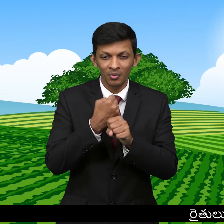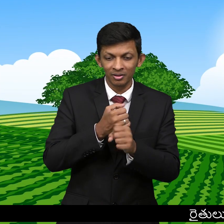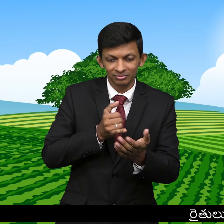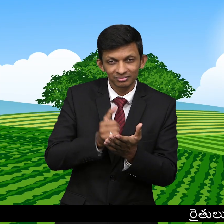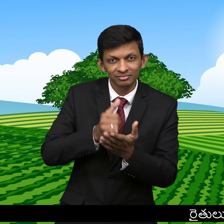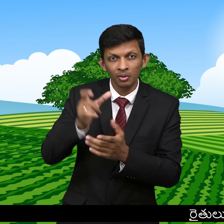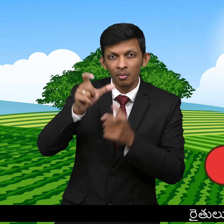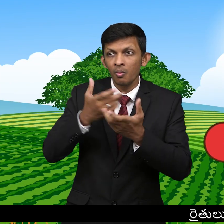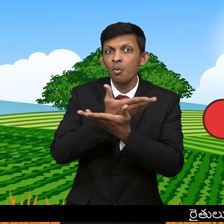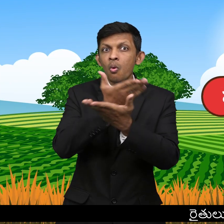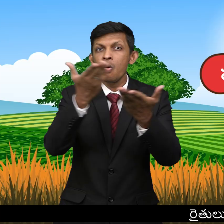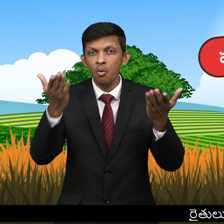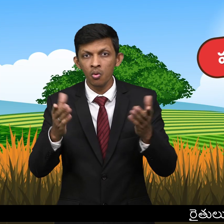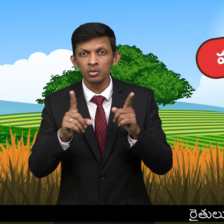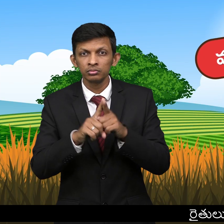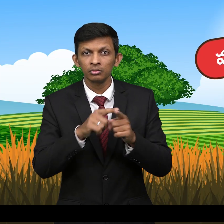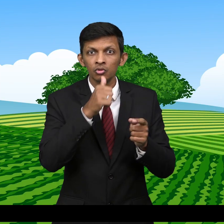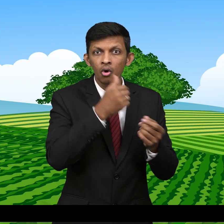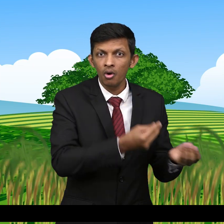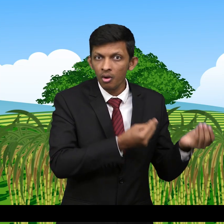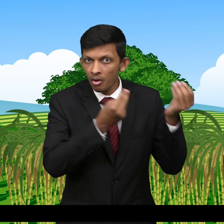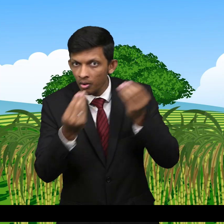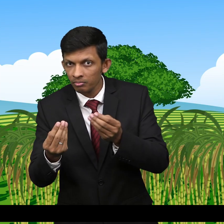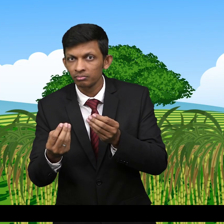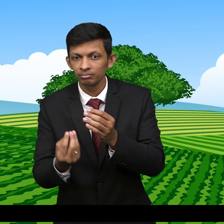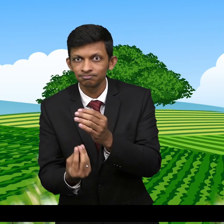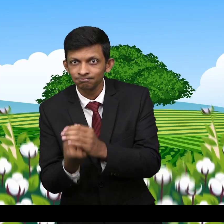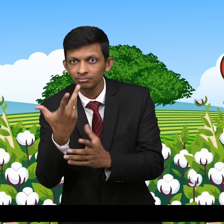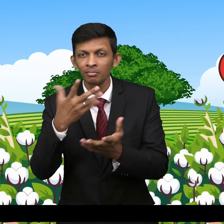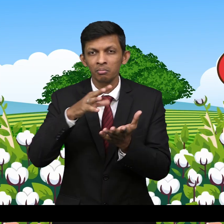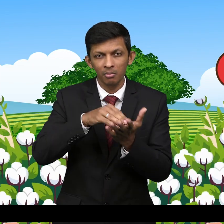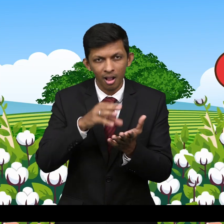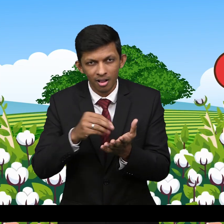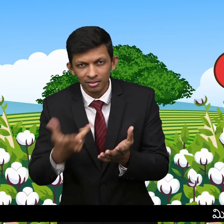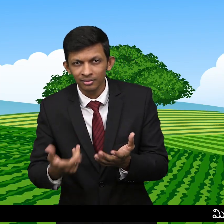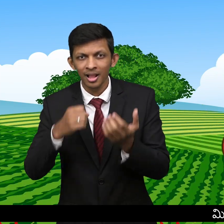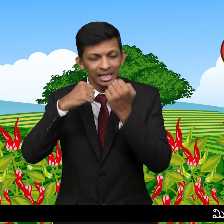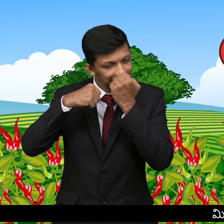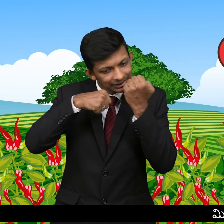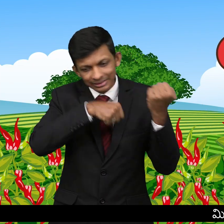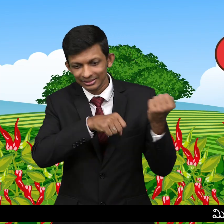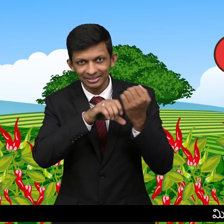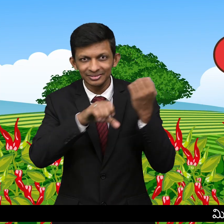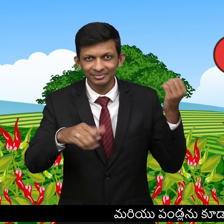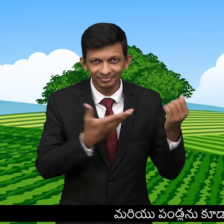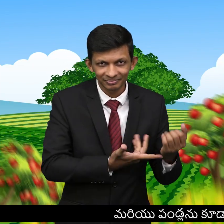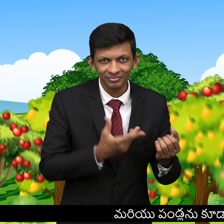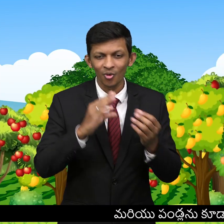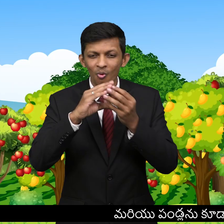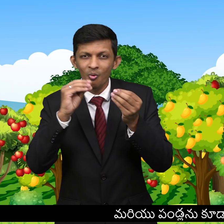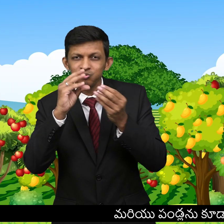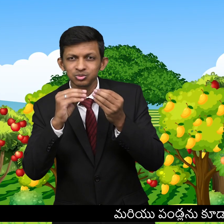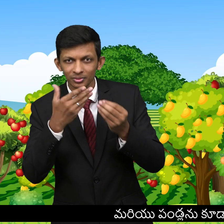రైతులు దాని నీటిని వరి, చెరకు, పత్తి, మిరపకాయలు